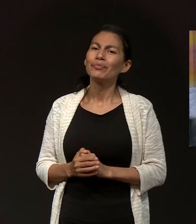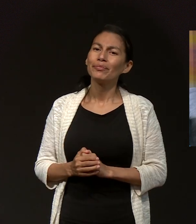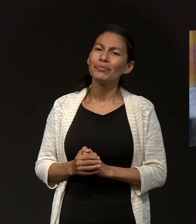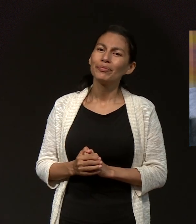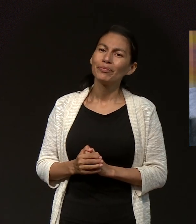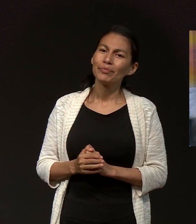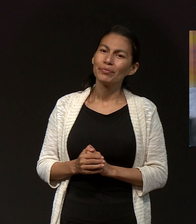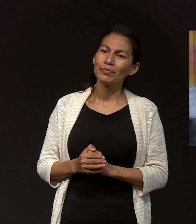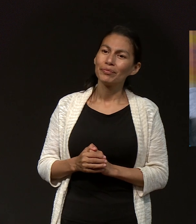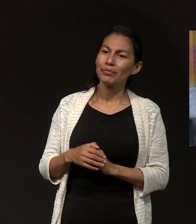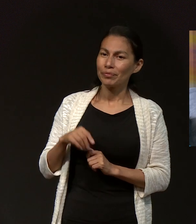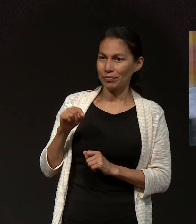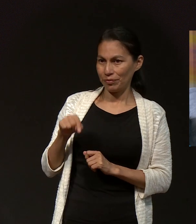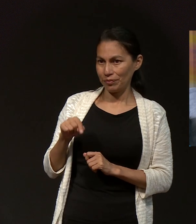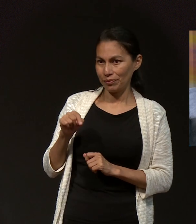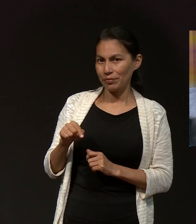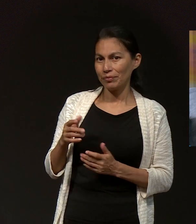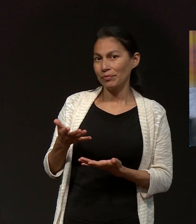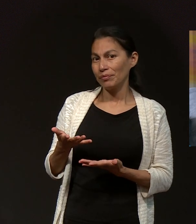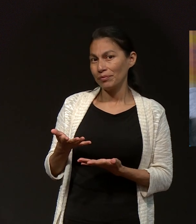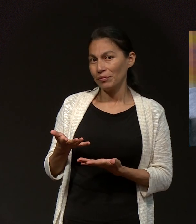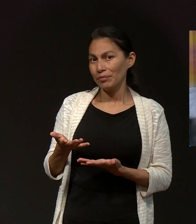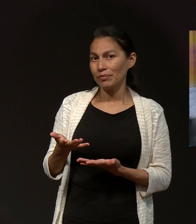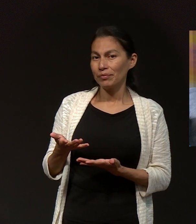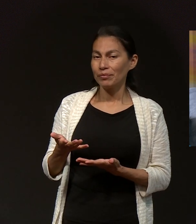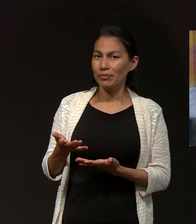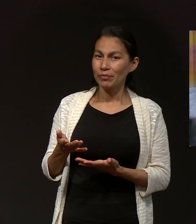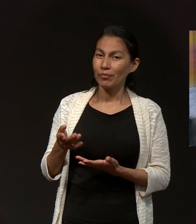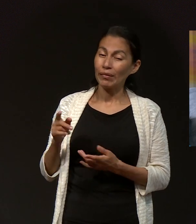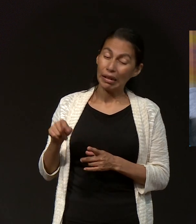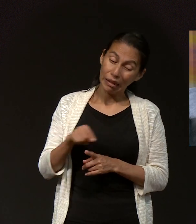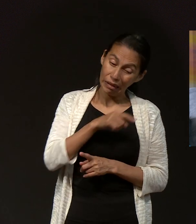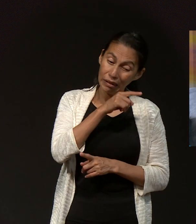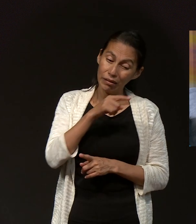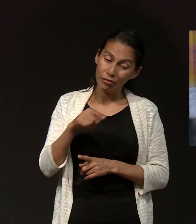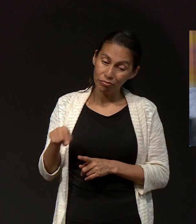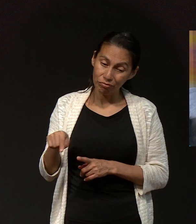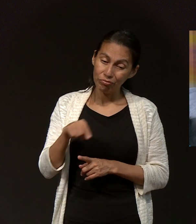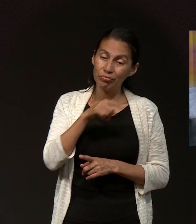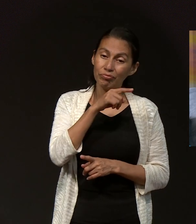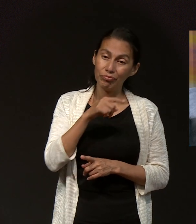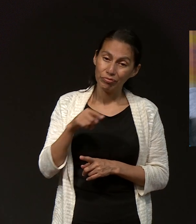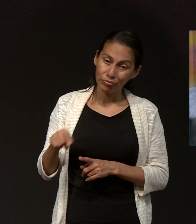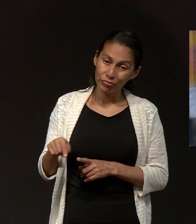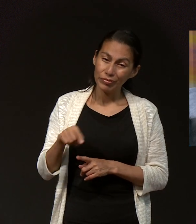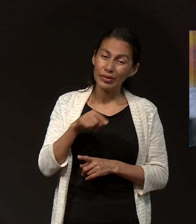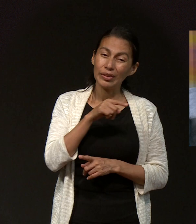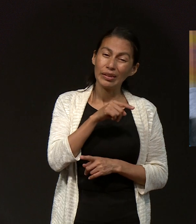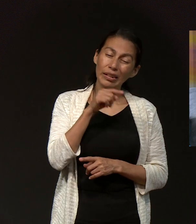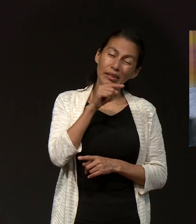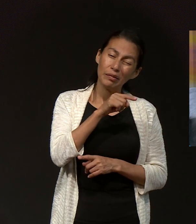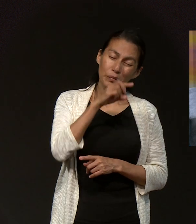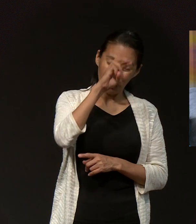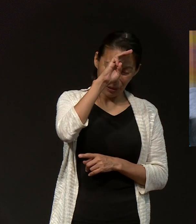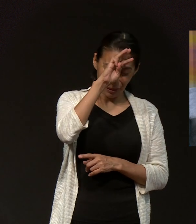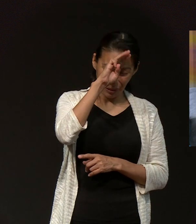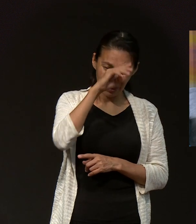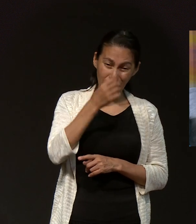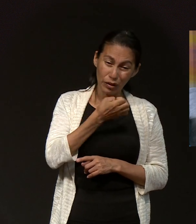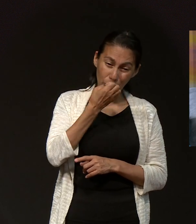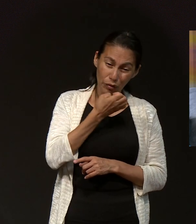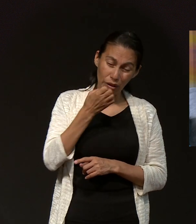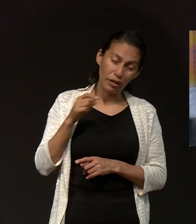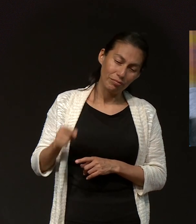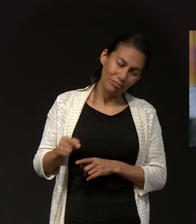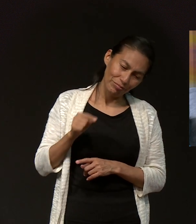Y, pues, acá me tocó, pues, estar yendo y viniendo a Monterrey para ir a la